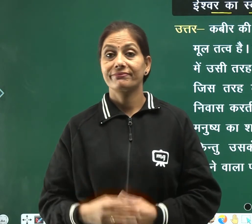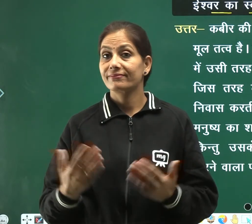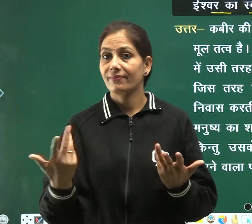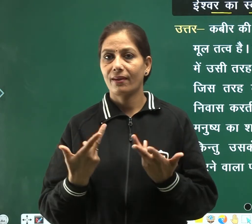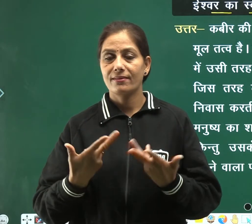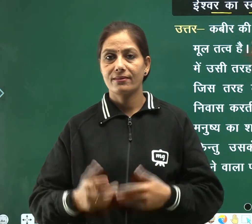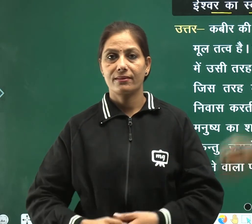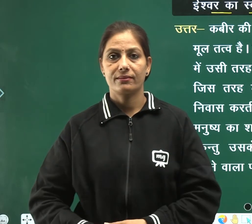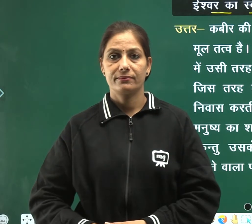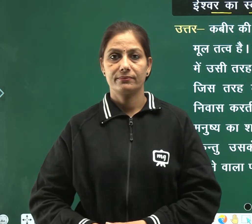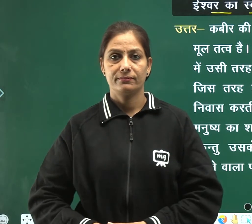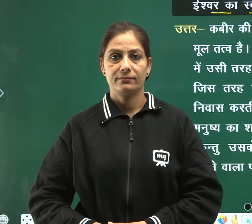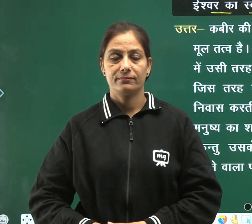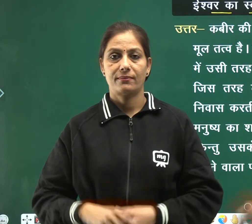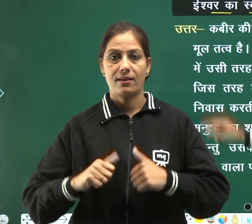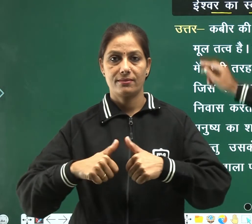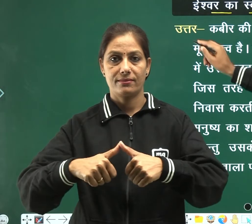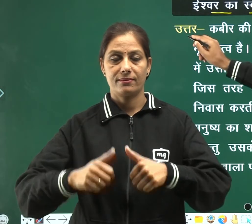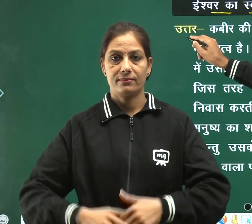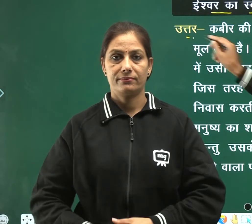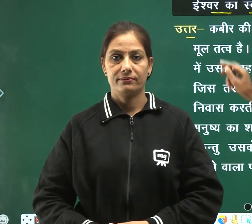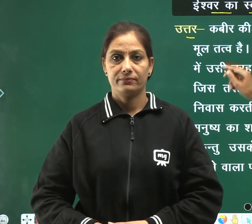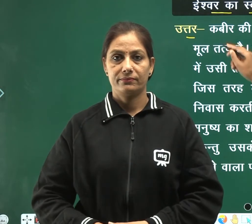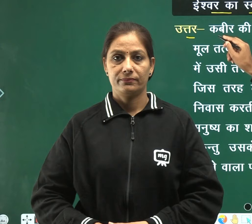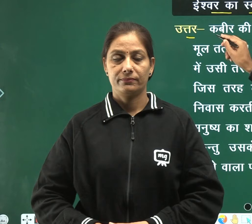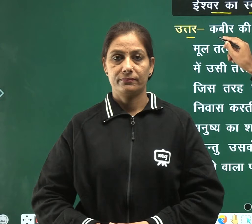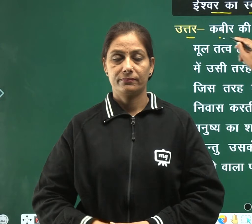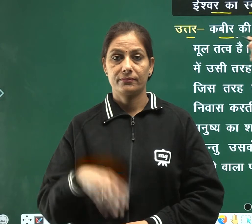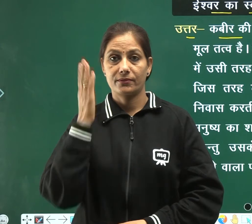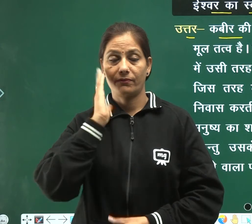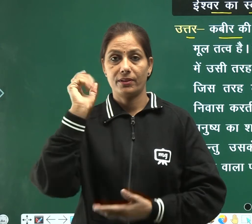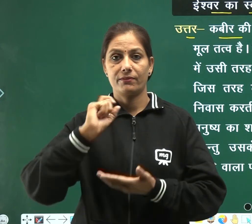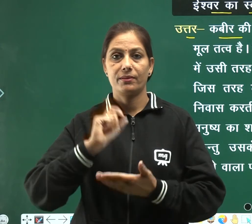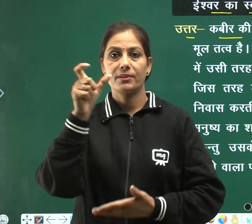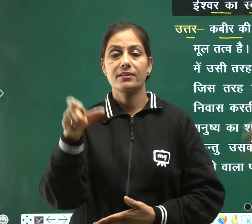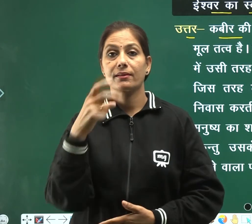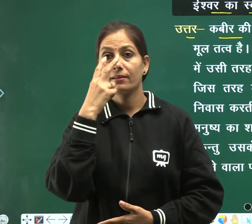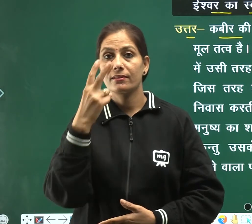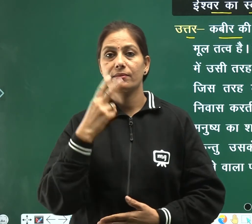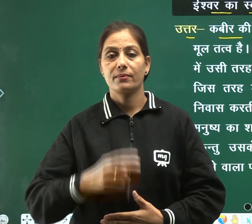कैसा है? उत्तर है, कबीर की दृष्टि में